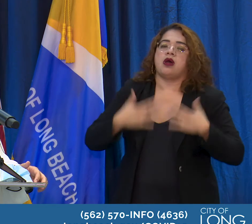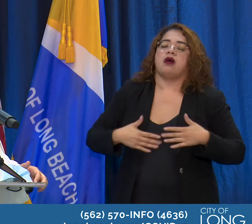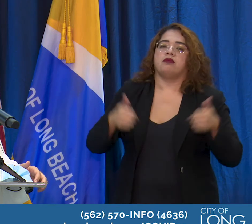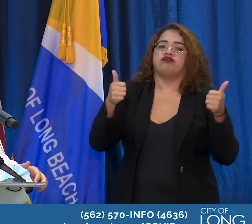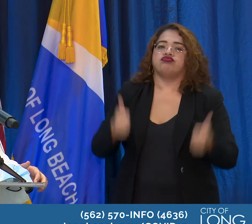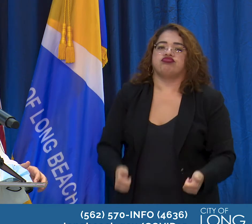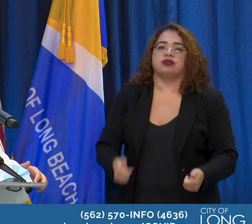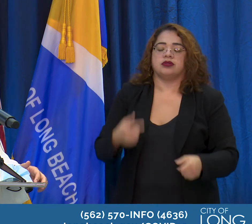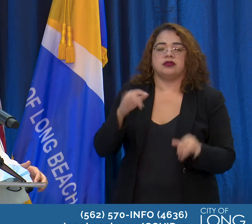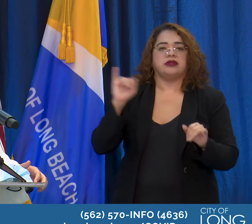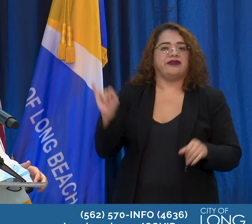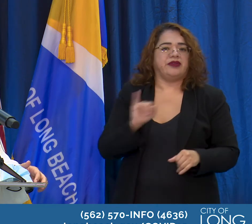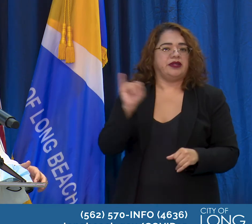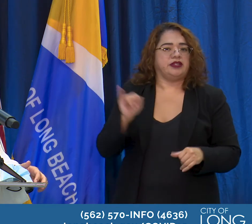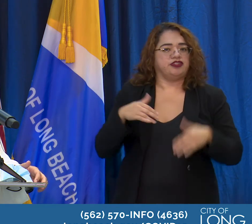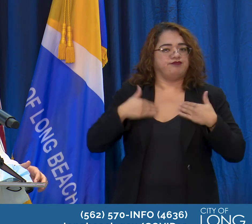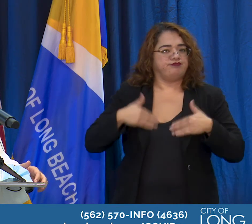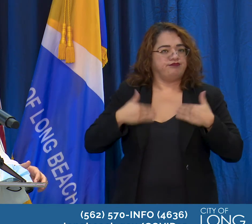incluyendo infecciones